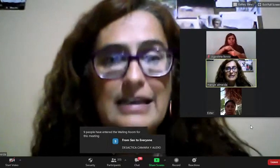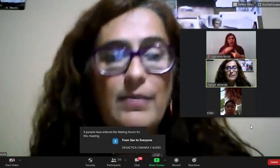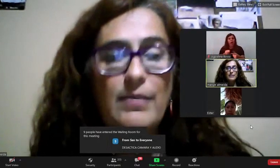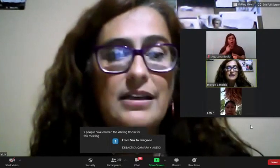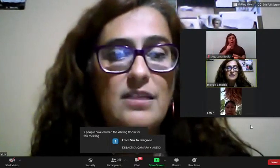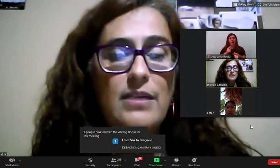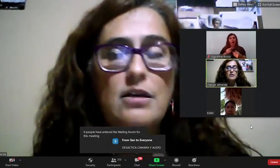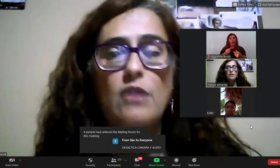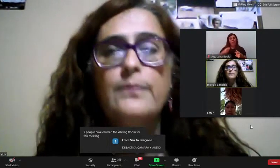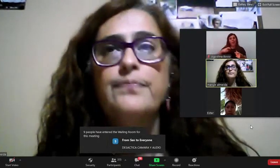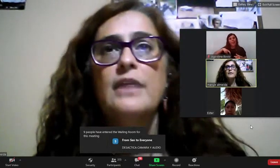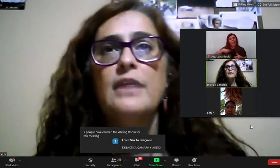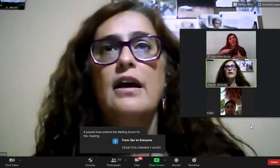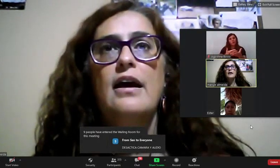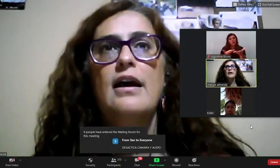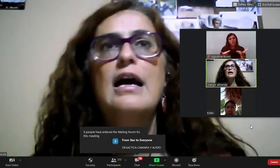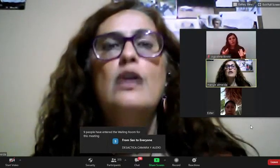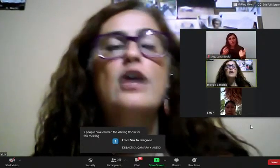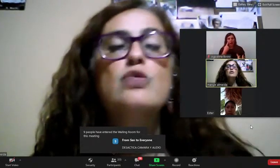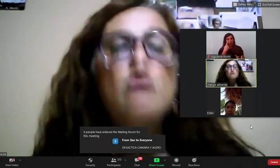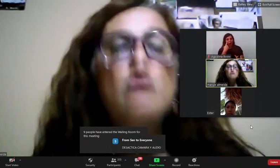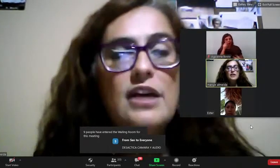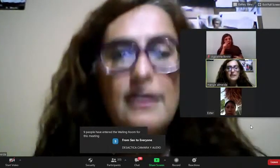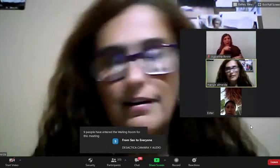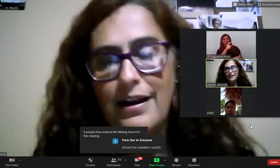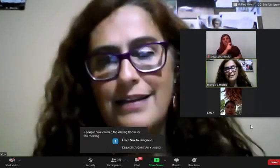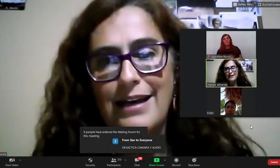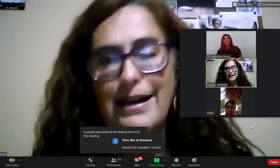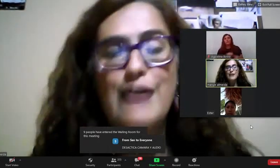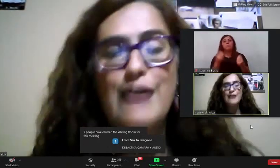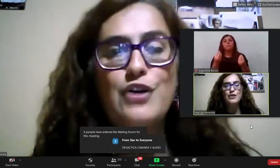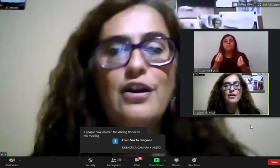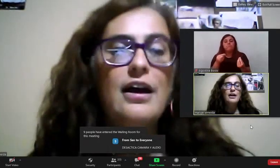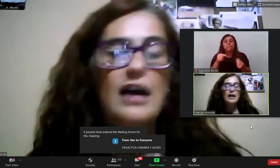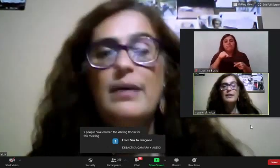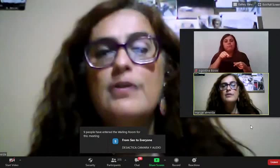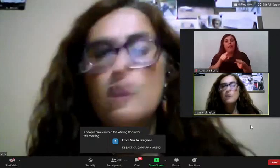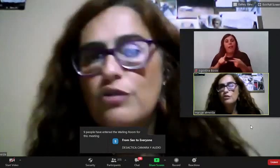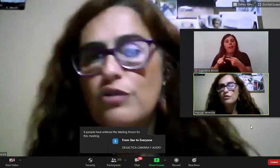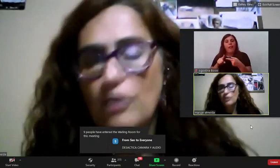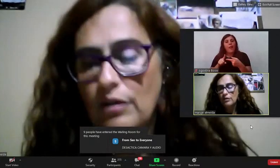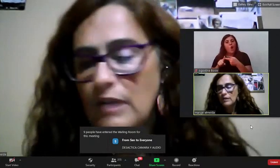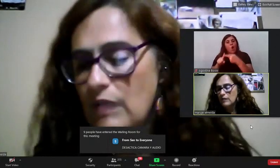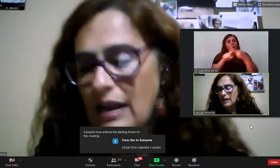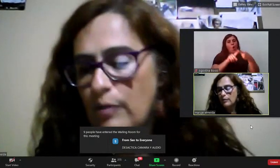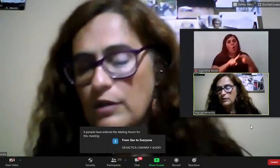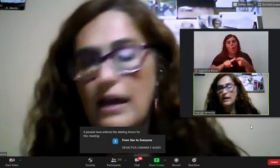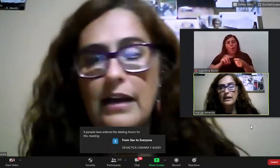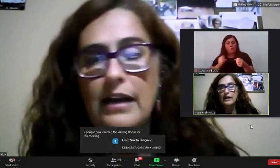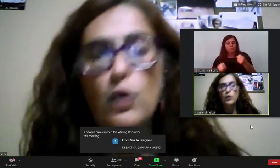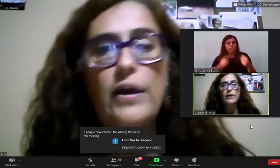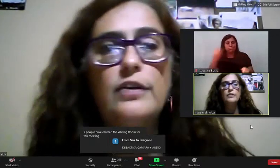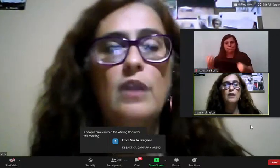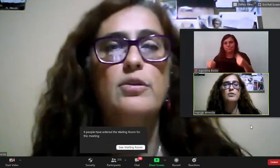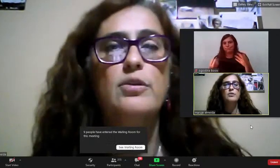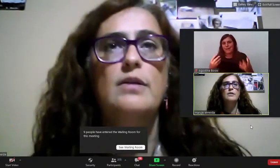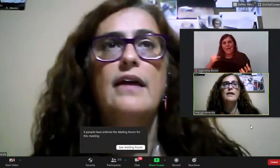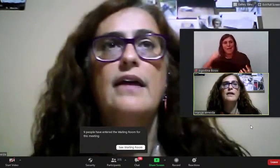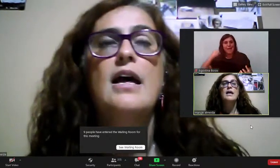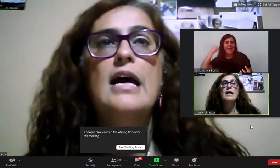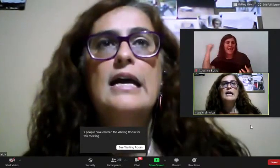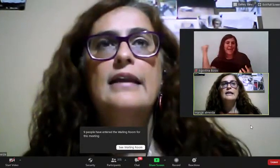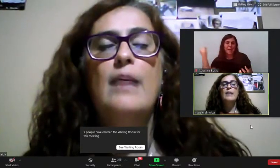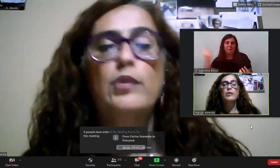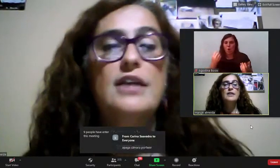en esa participación, lo que sucede en esa relación es maravilloso, ¿no? Es la posibilidad del encuentro, la posibilidad